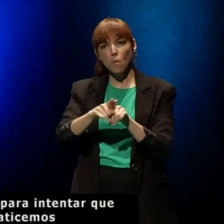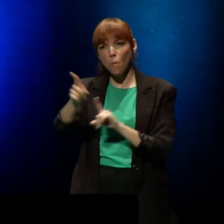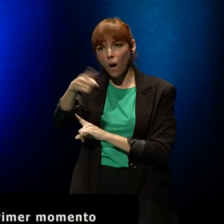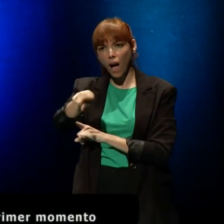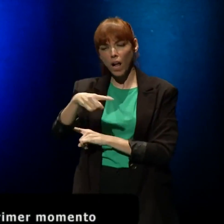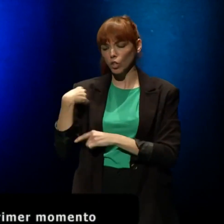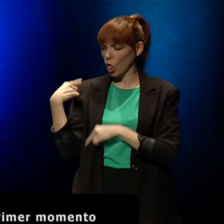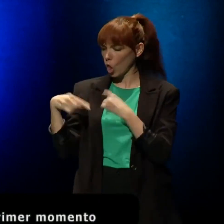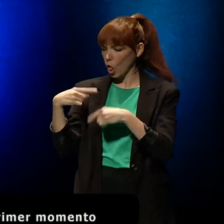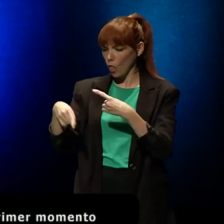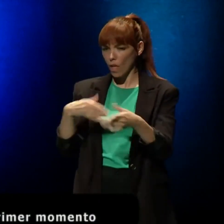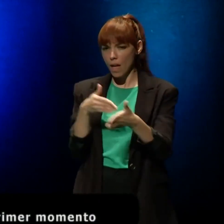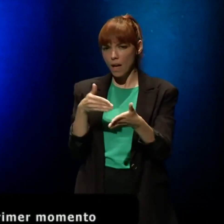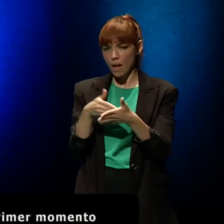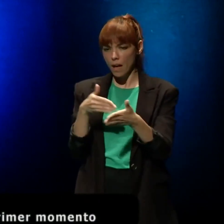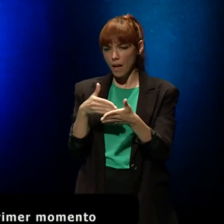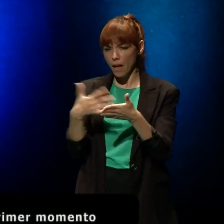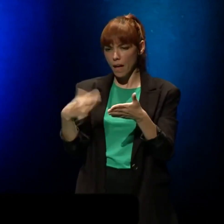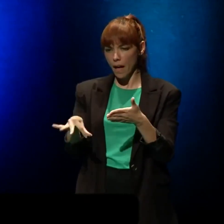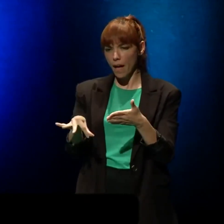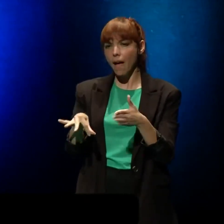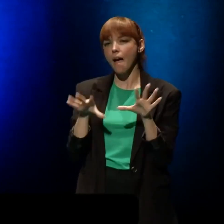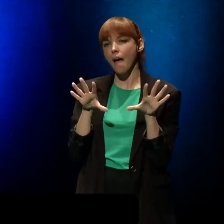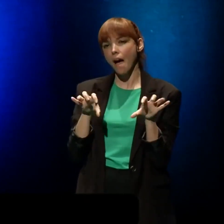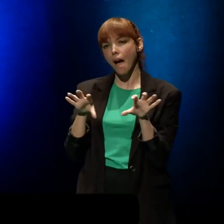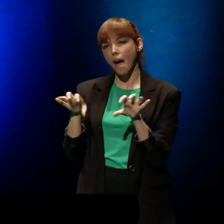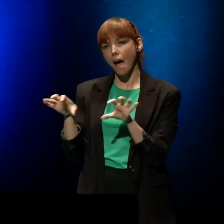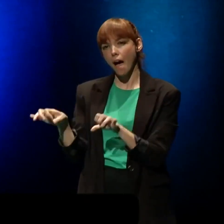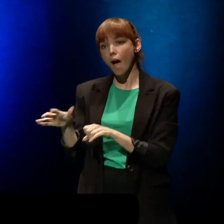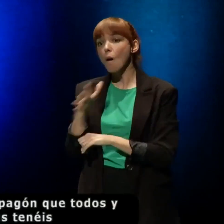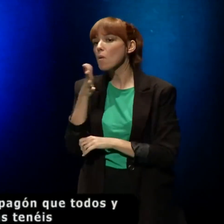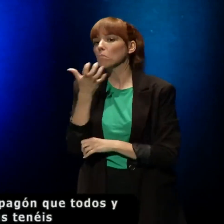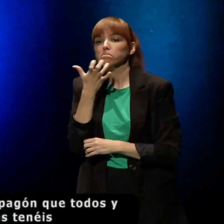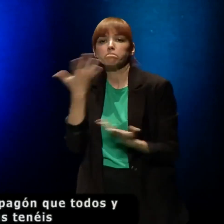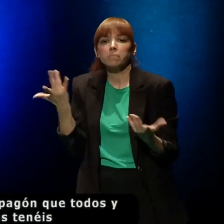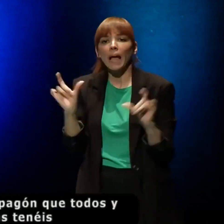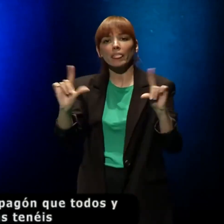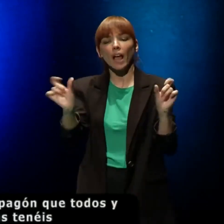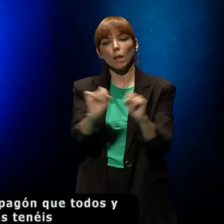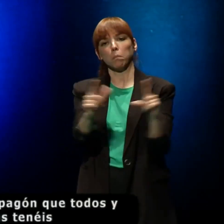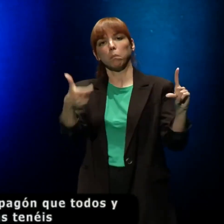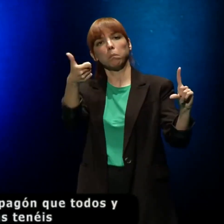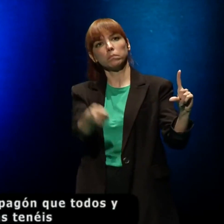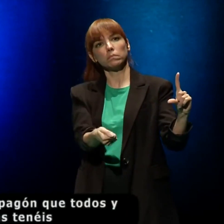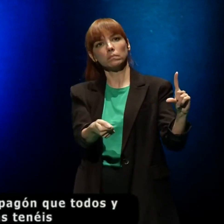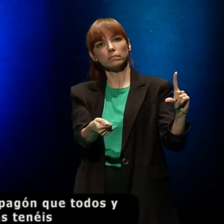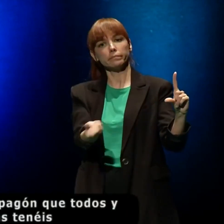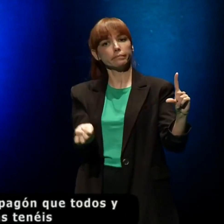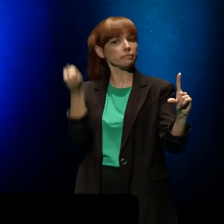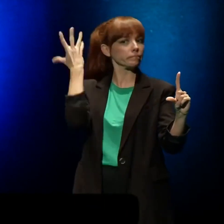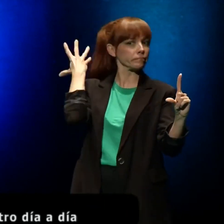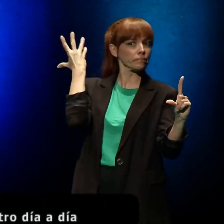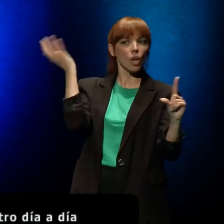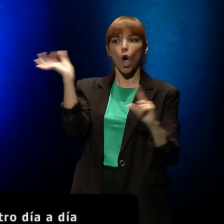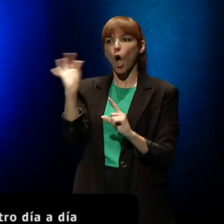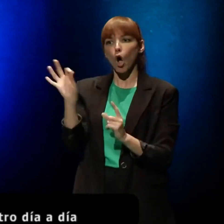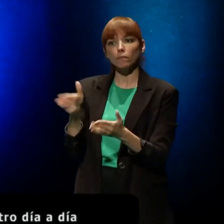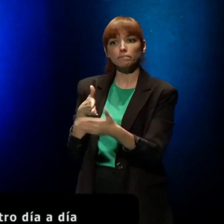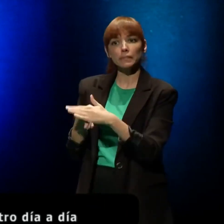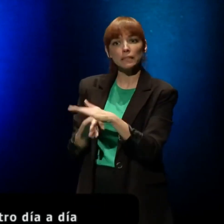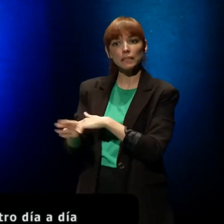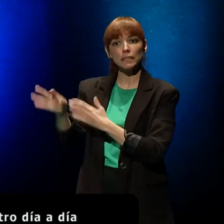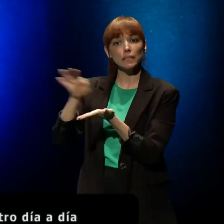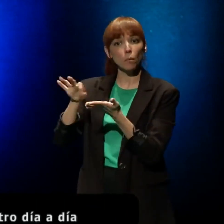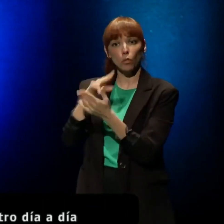en vuestro día a día desde que encendéis la televisión hasta que se puede acceder a cualquier servicio